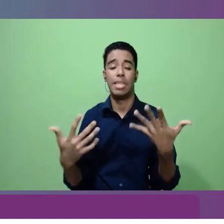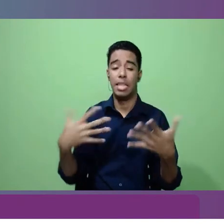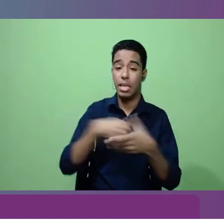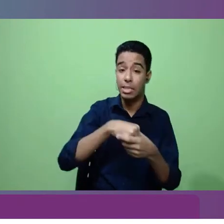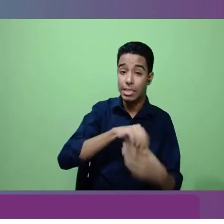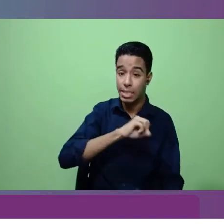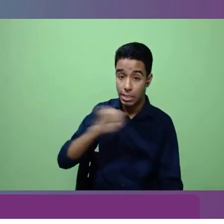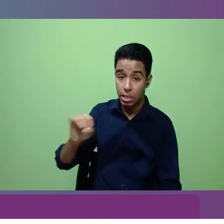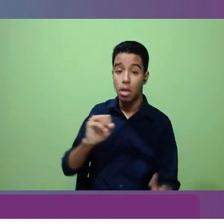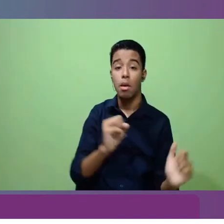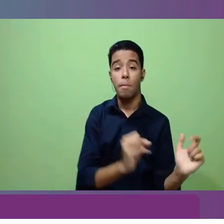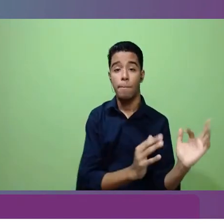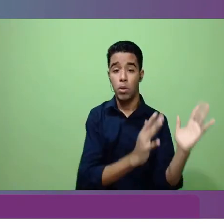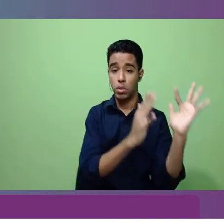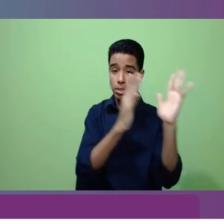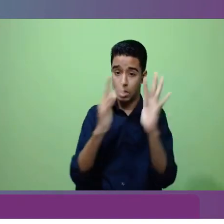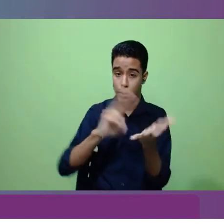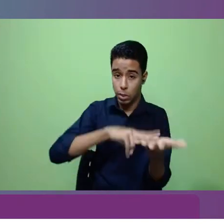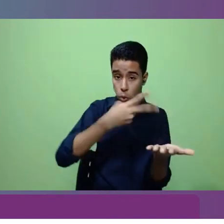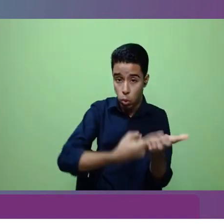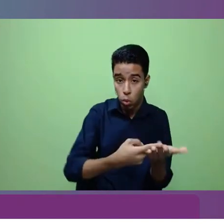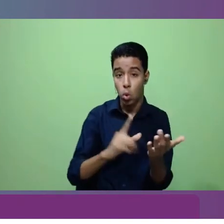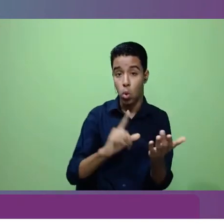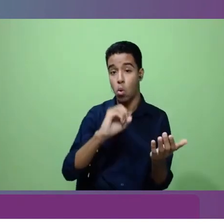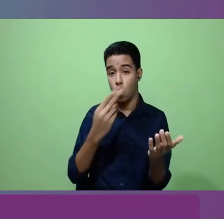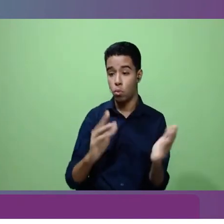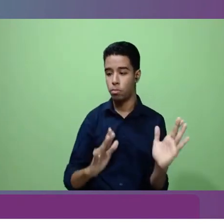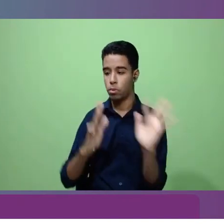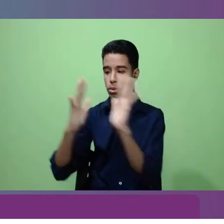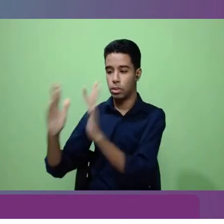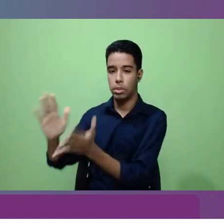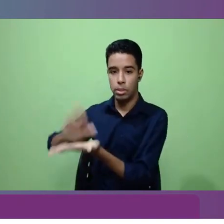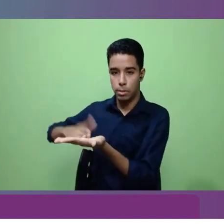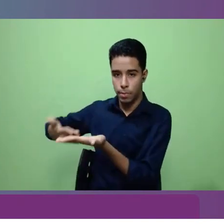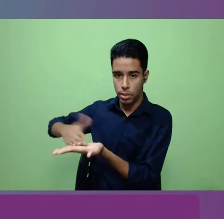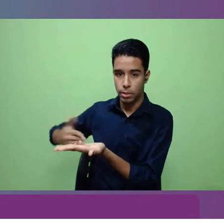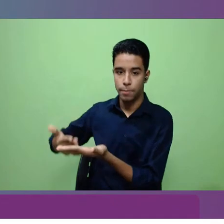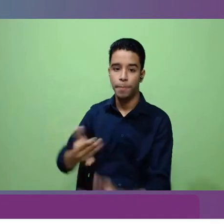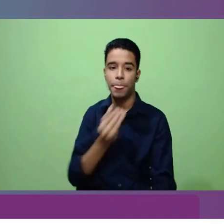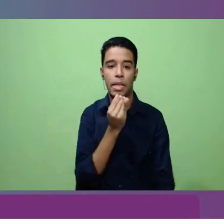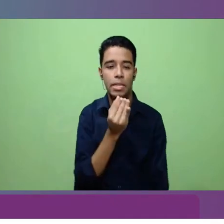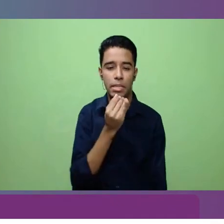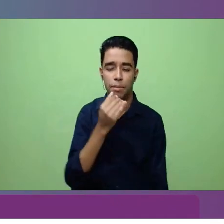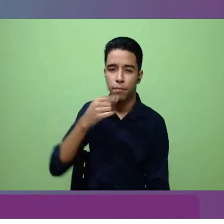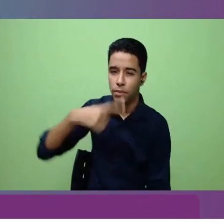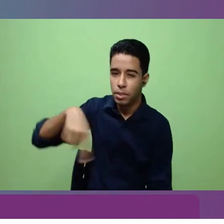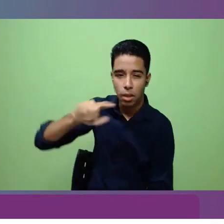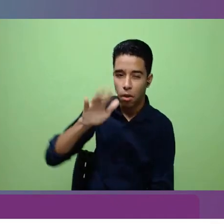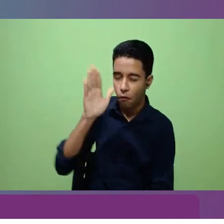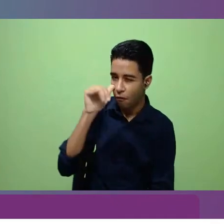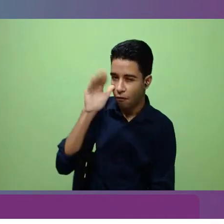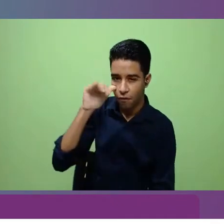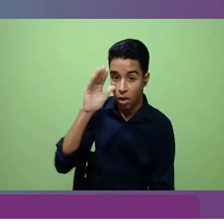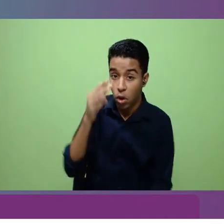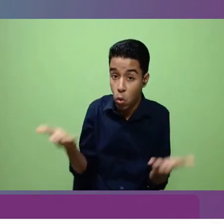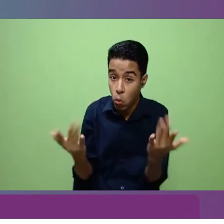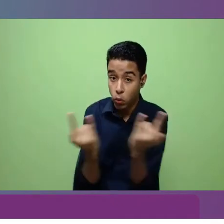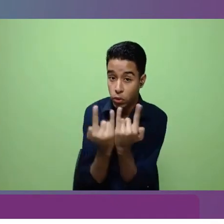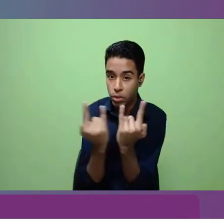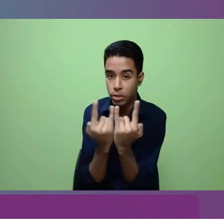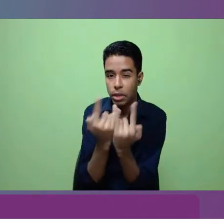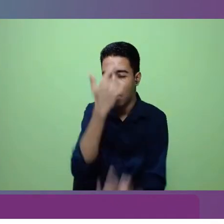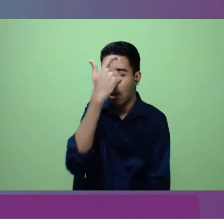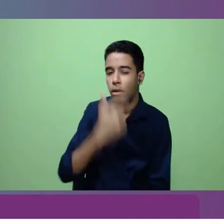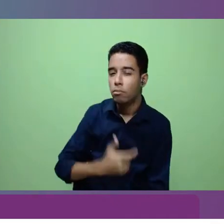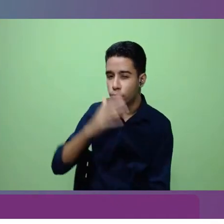tradutório ou se ele é interpretativo. Por exemplo, o processo que vocês estão vendo acontecer aqui na live de hoje,